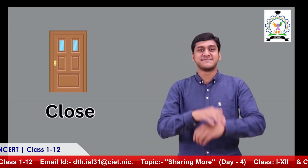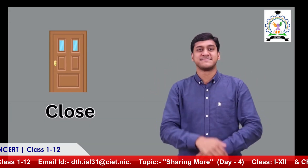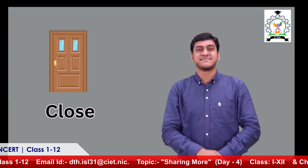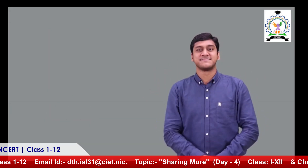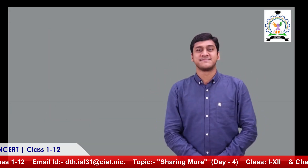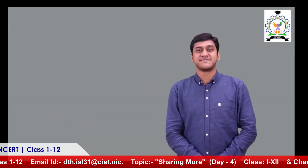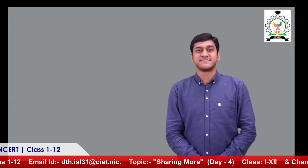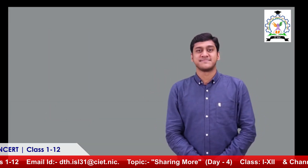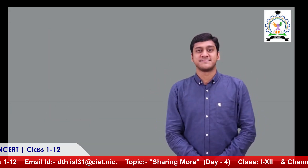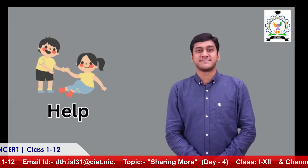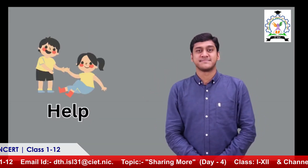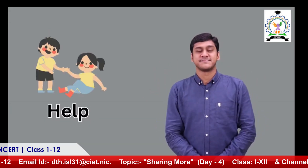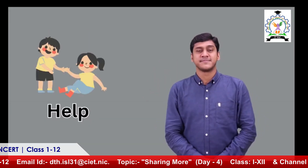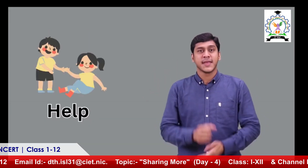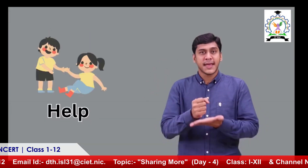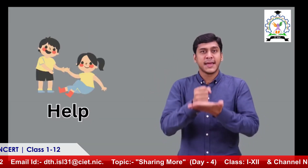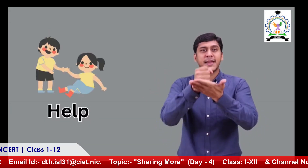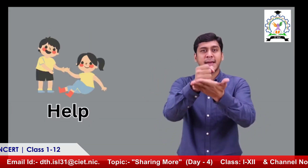बंद करना,